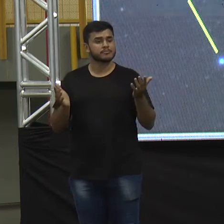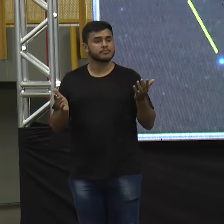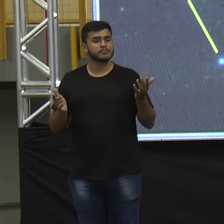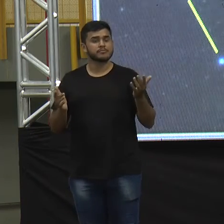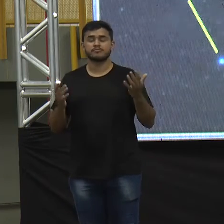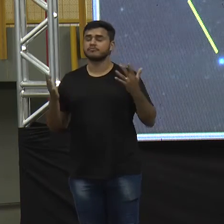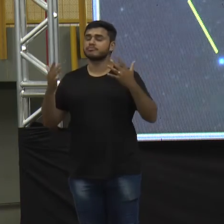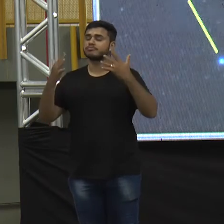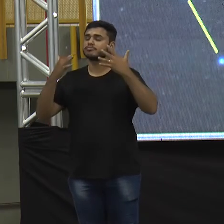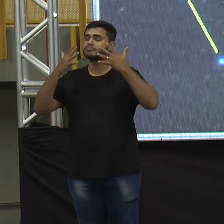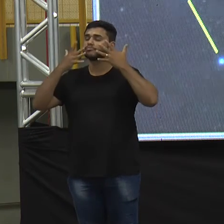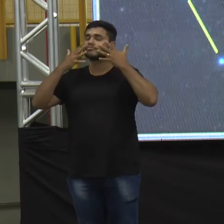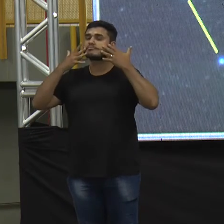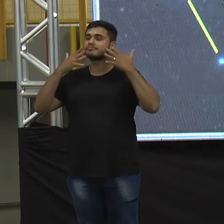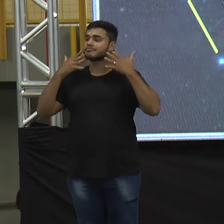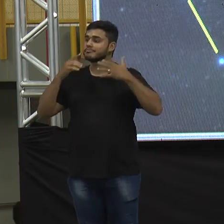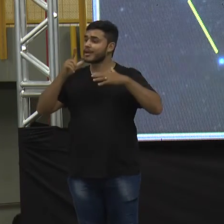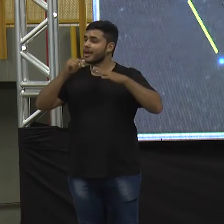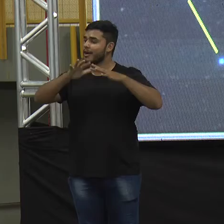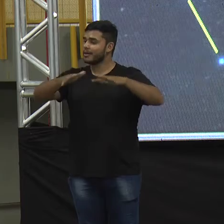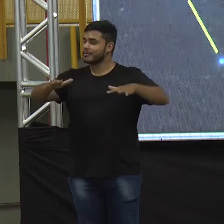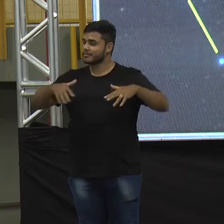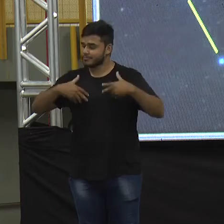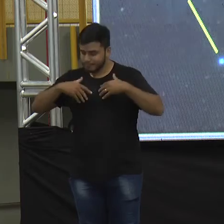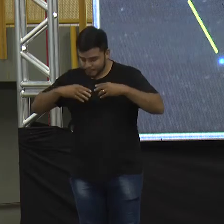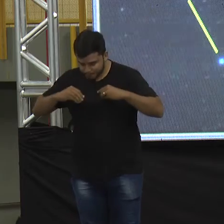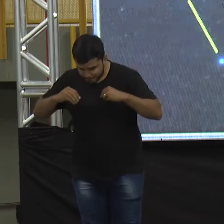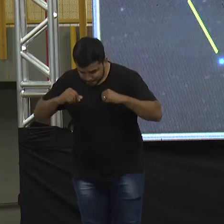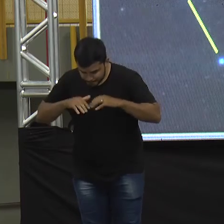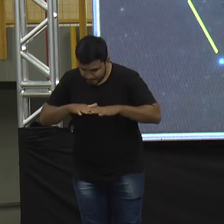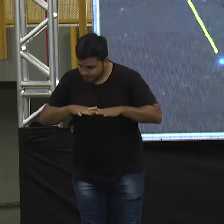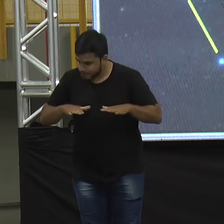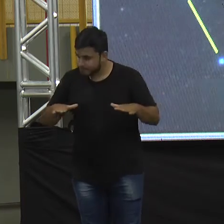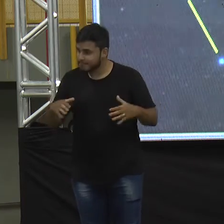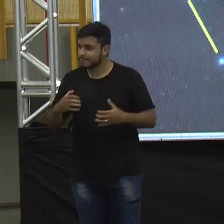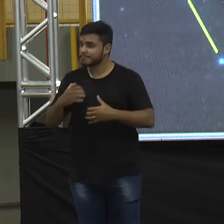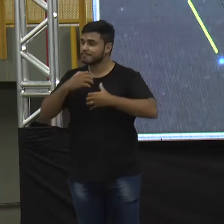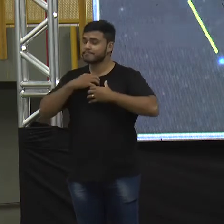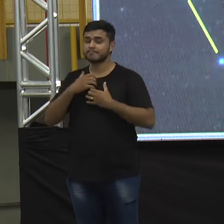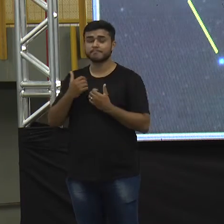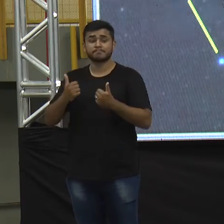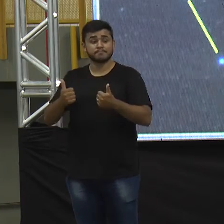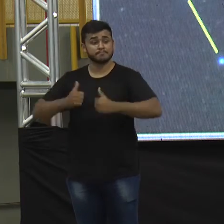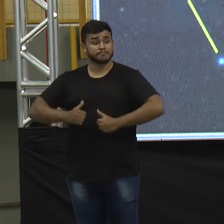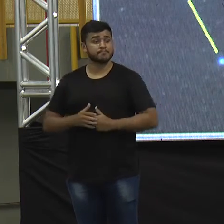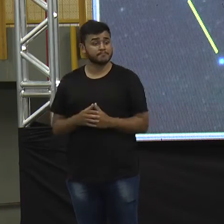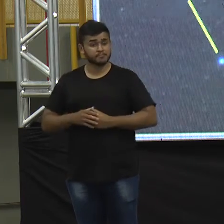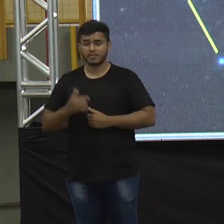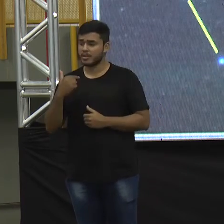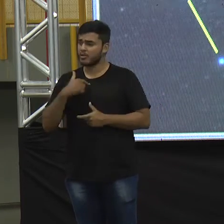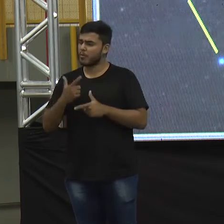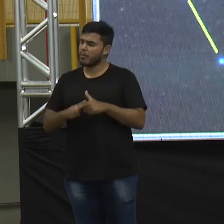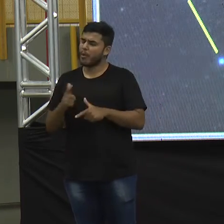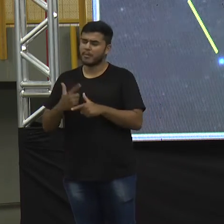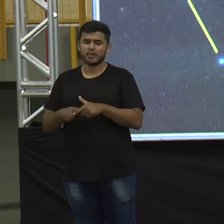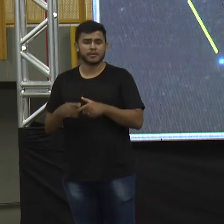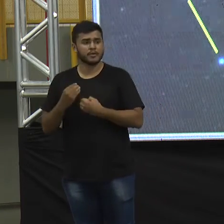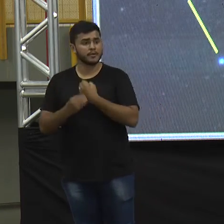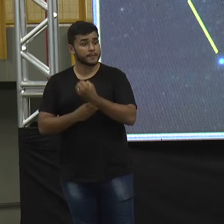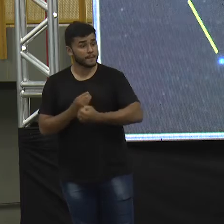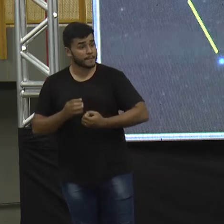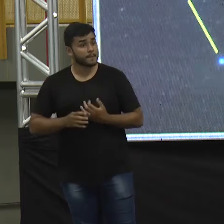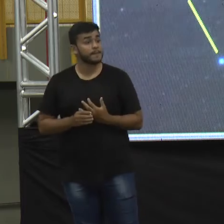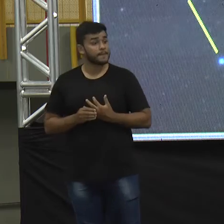da brisa, dos pés na areia, te dá uma sensação de conforto. Você pode estar cheio de problema. E